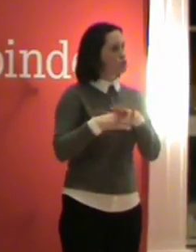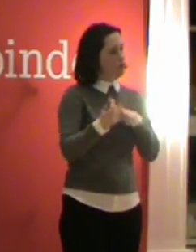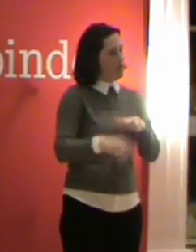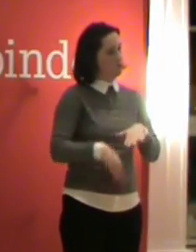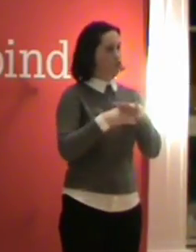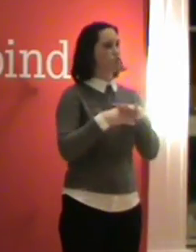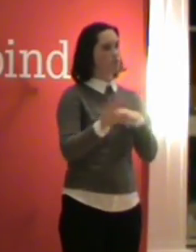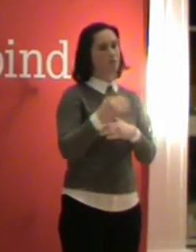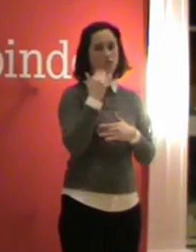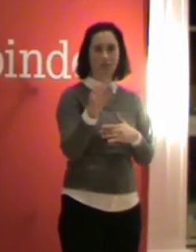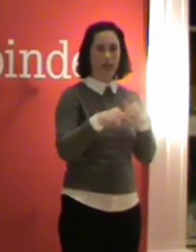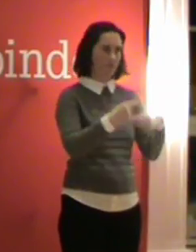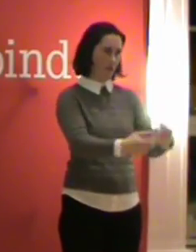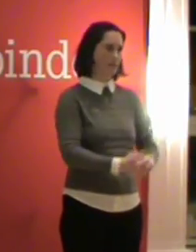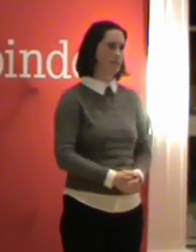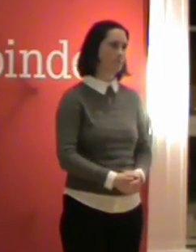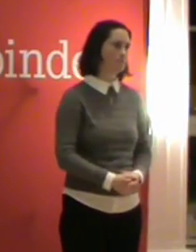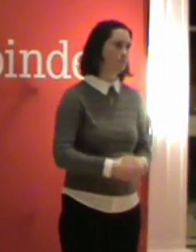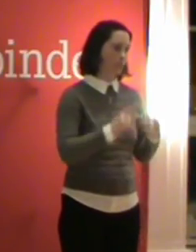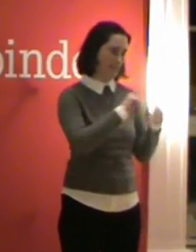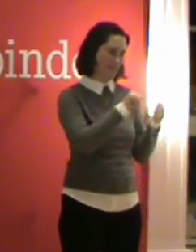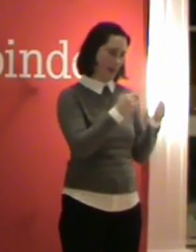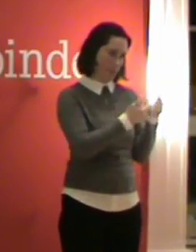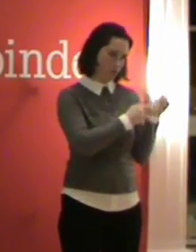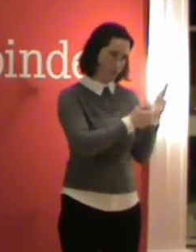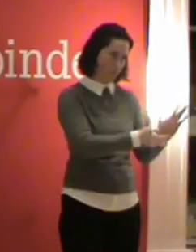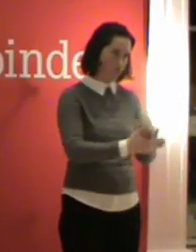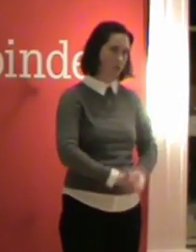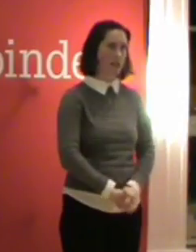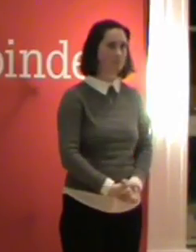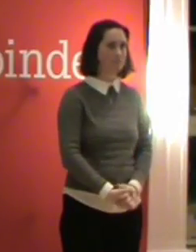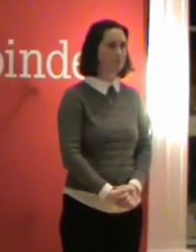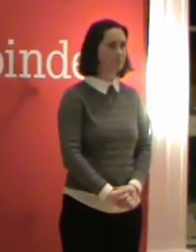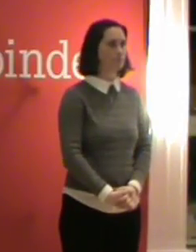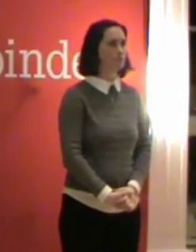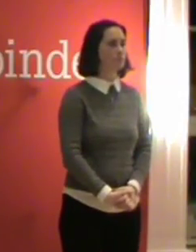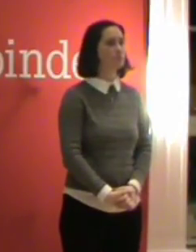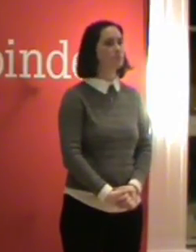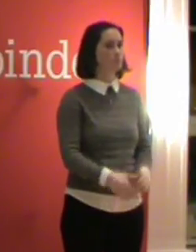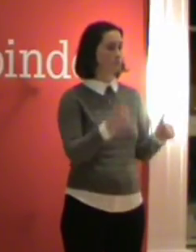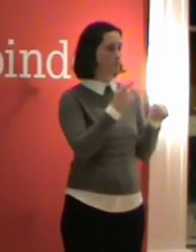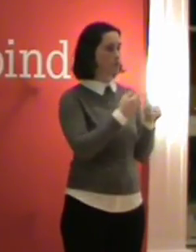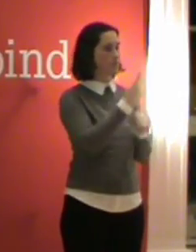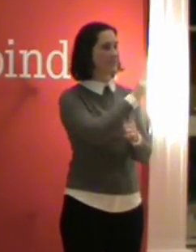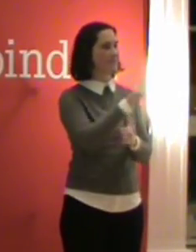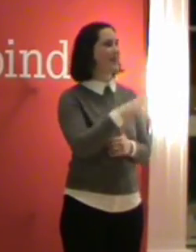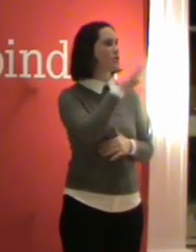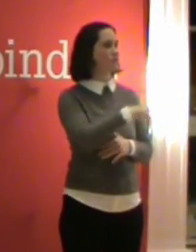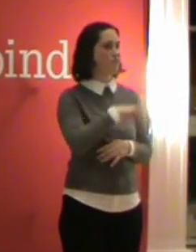draus geworden. Ich möchte jetzt schnell zu den 2 Beispielen kommen, die ich mal vorbereitet habe. Und zwar wurde im Jahr